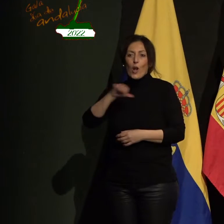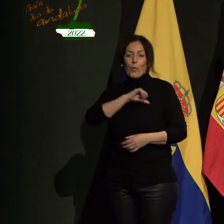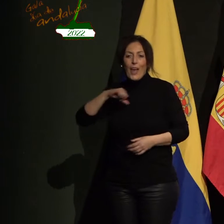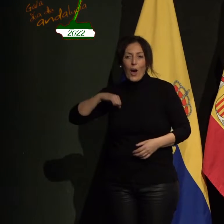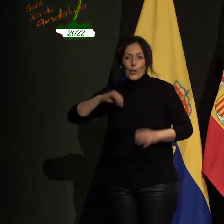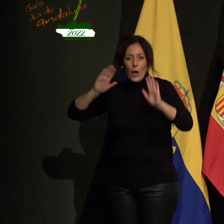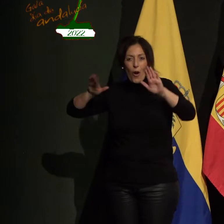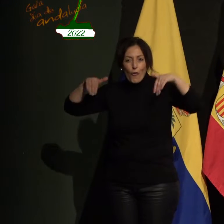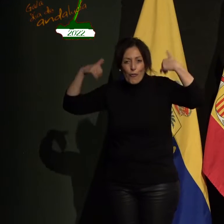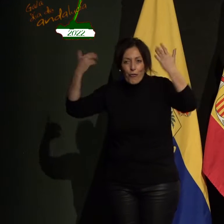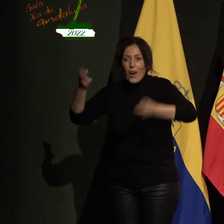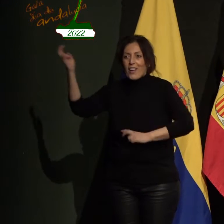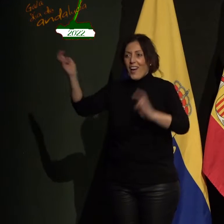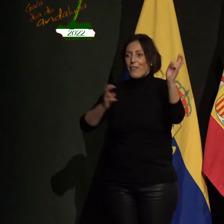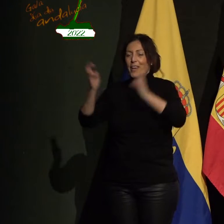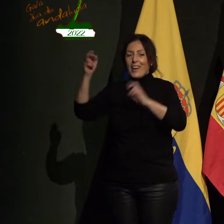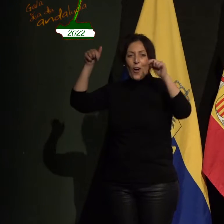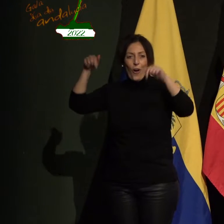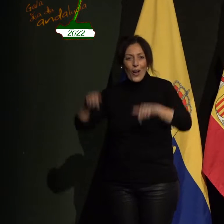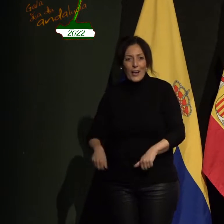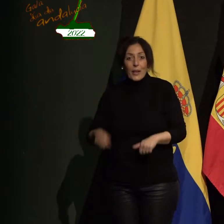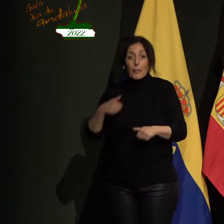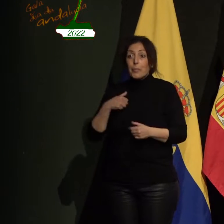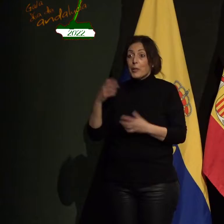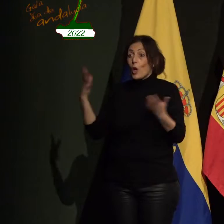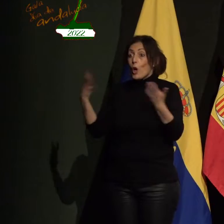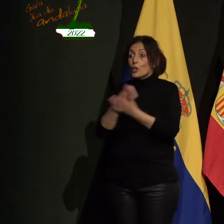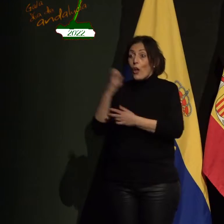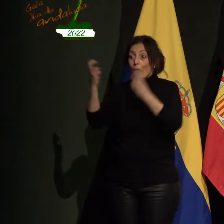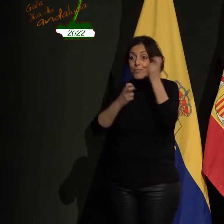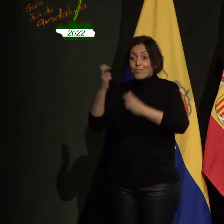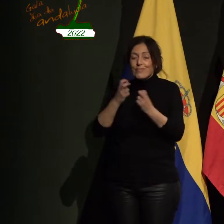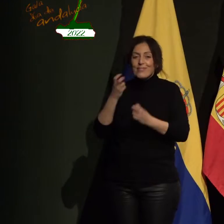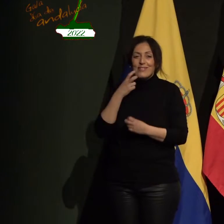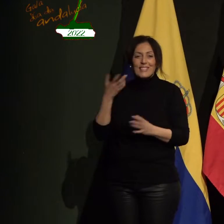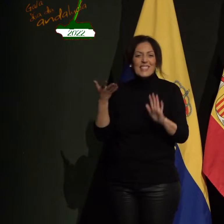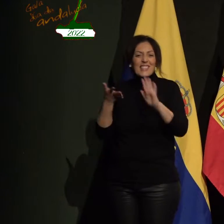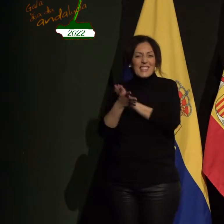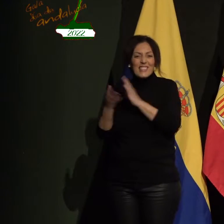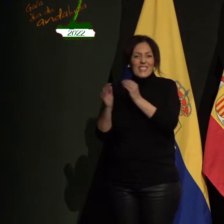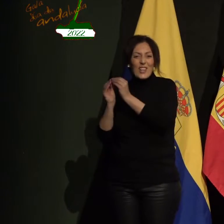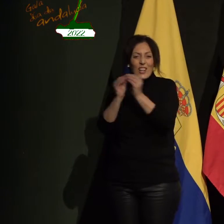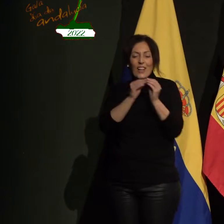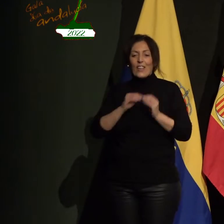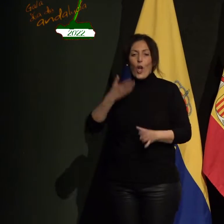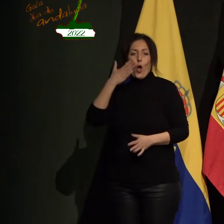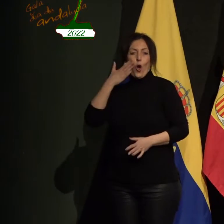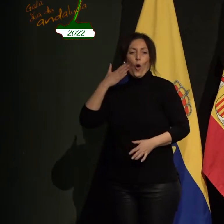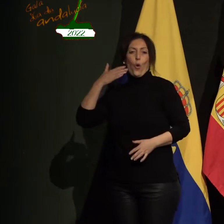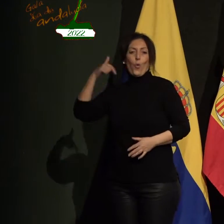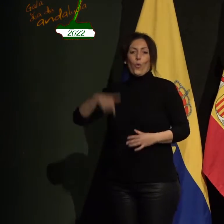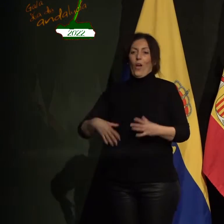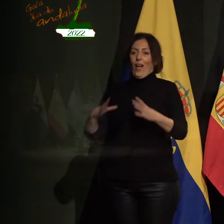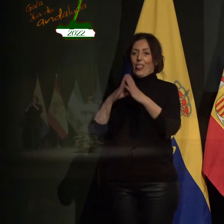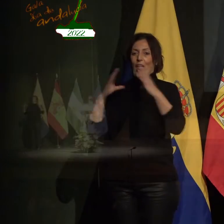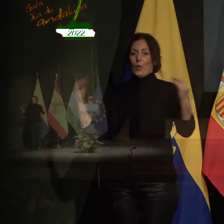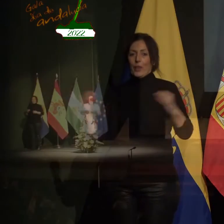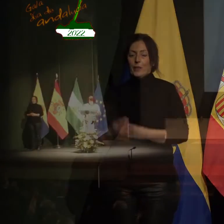autónoma andaluza. Pero miren, todos los aquí presentes tenemos un denominador común, el orgullo de ser andaluces.